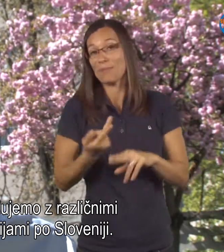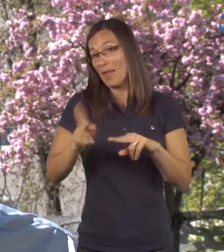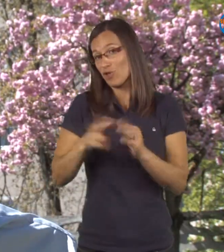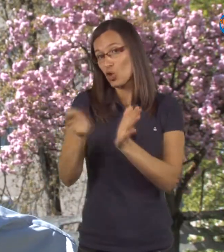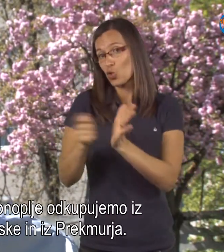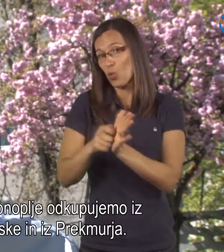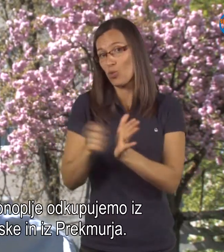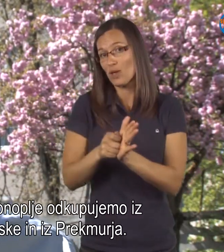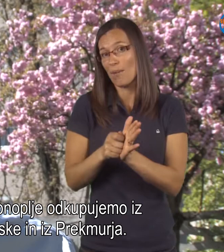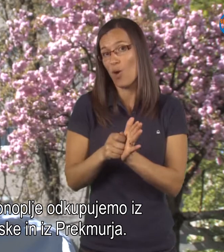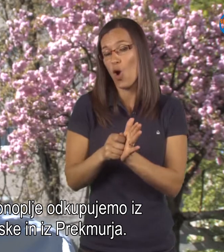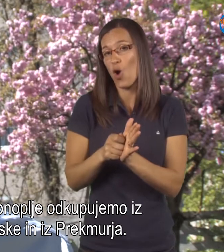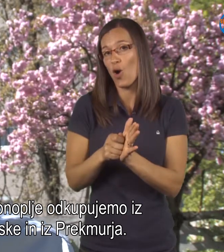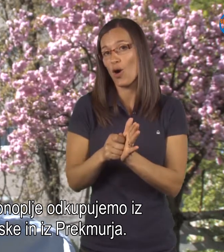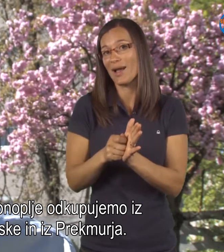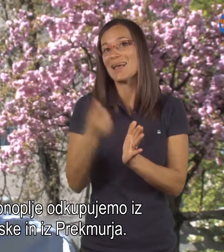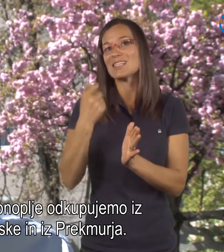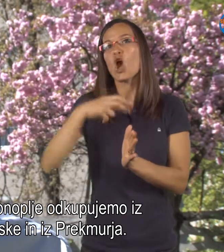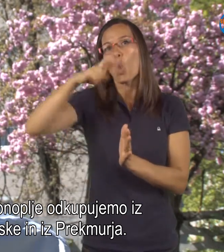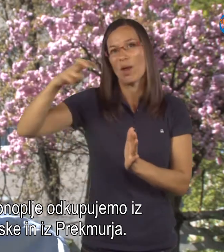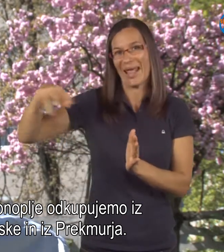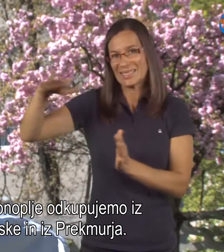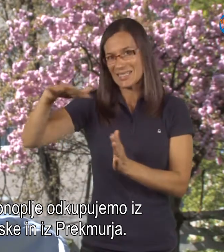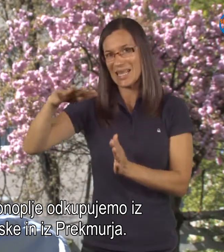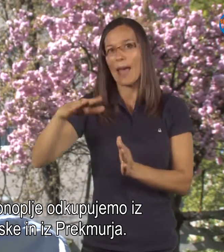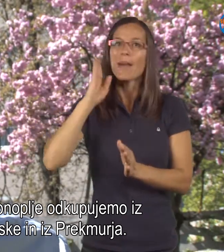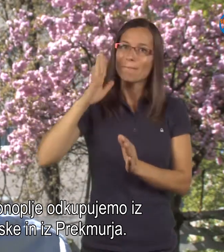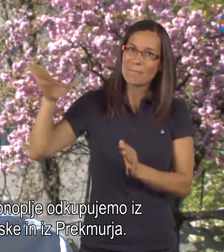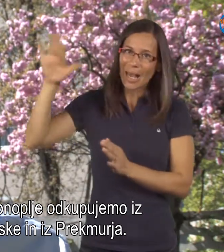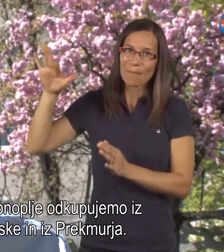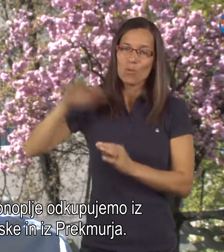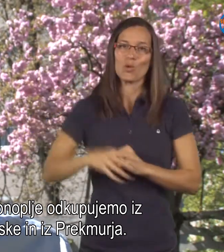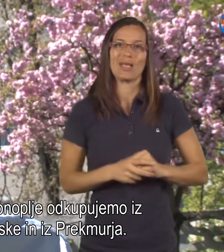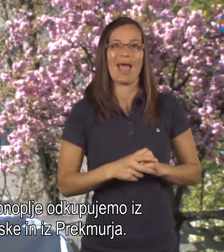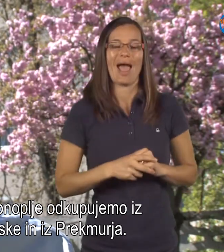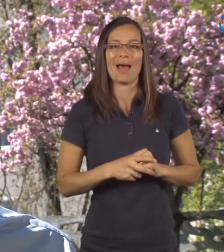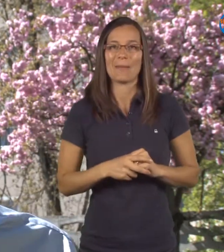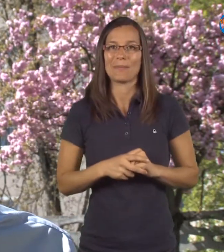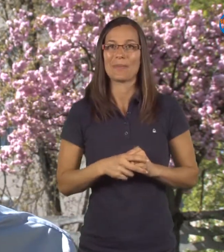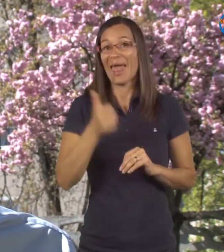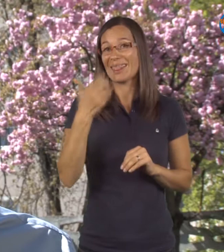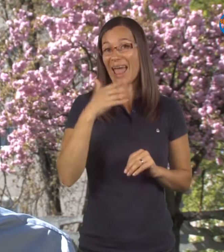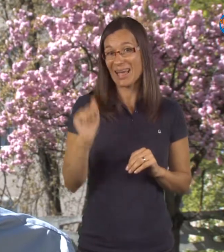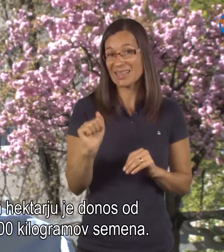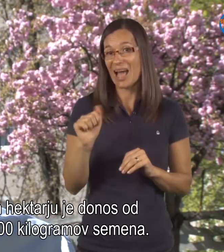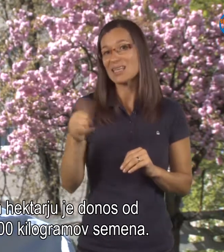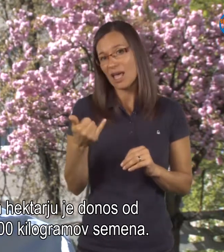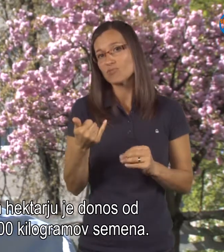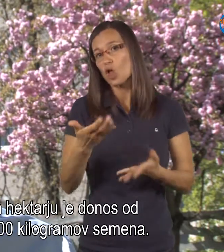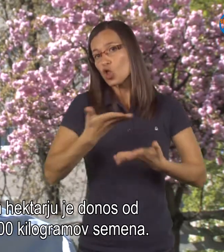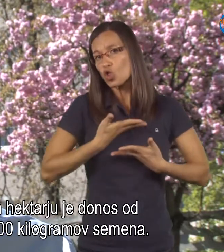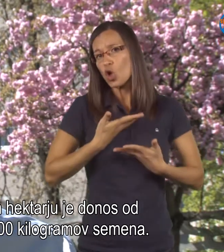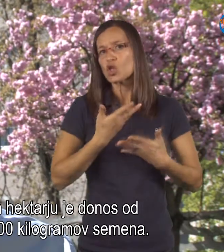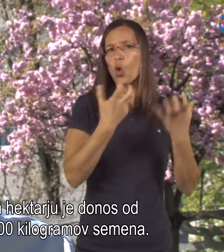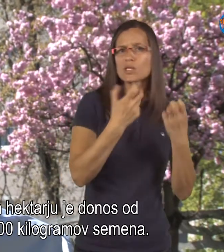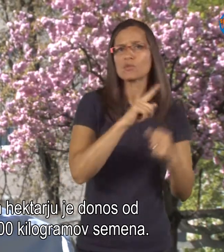Sloveniji. Največ odkupujemo konoplje iz Gorenjske in pa Prekmurja. Na 1 hektar je